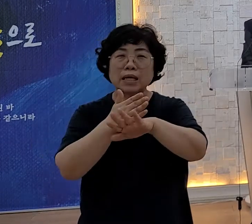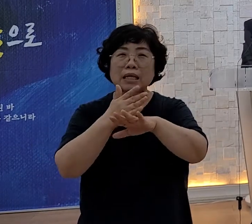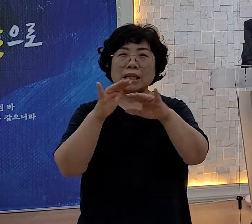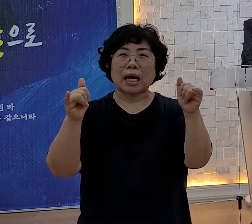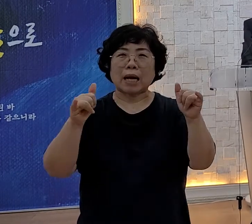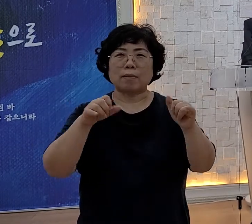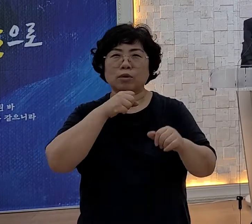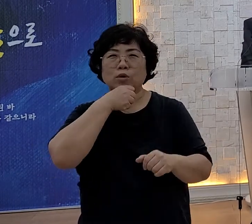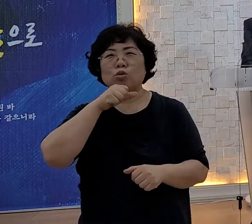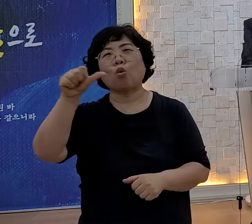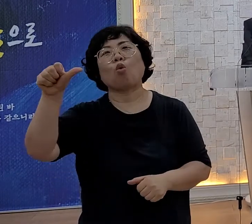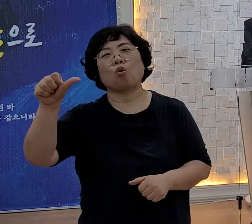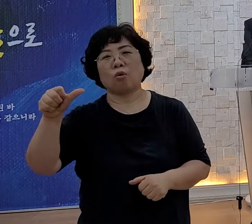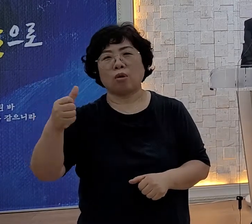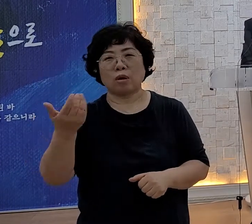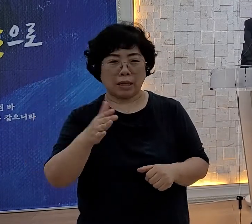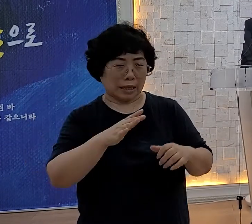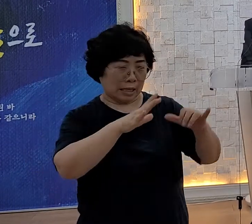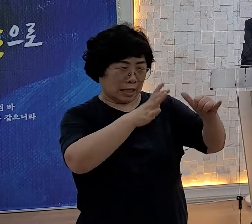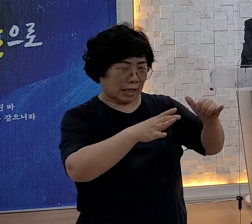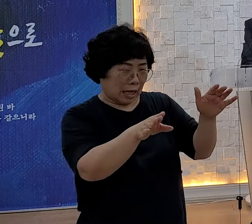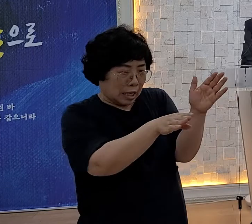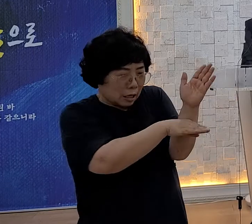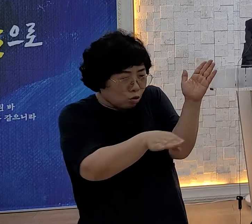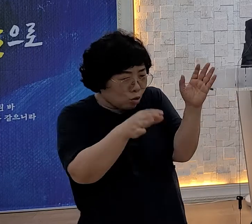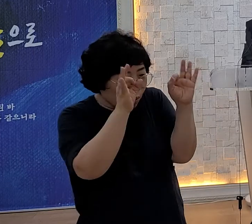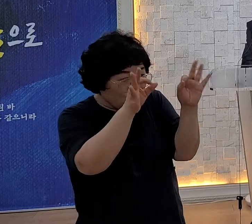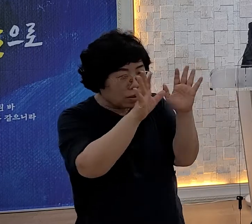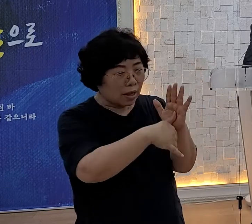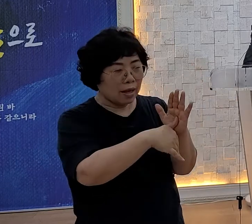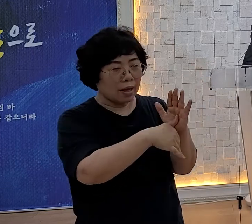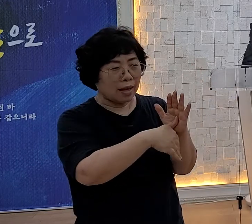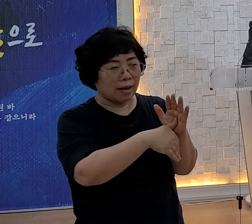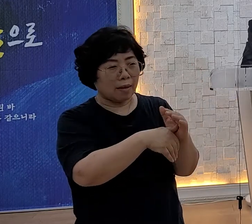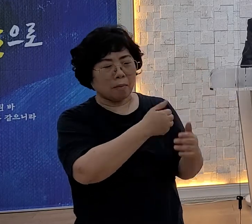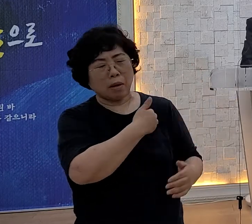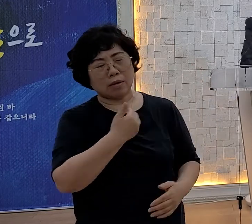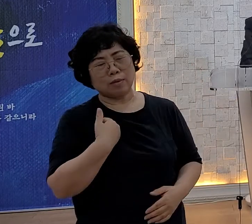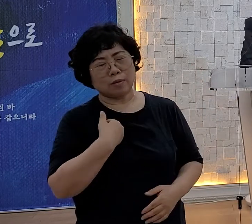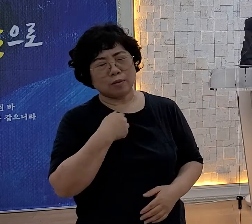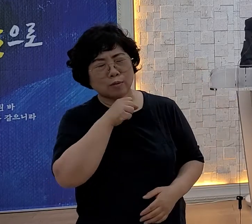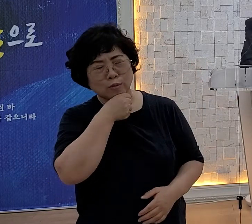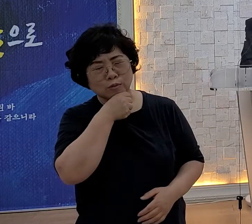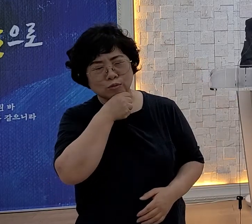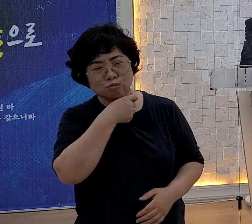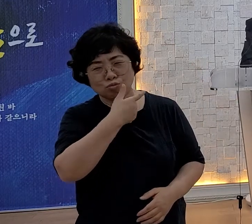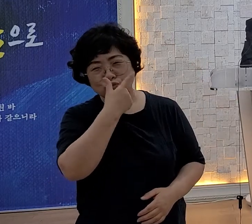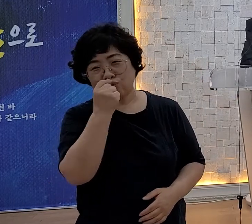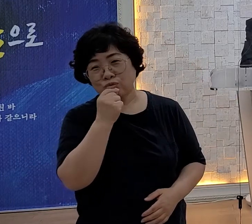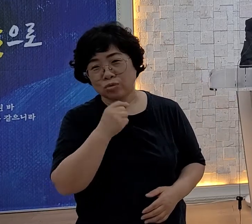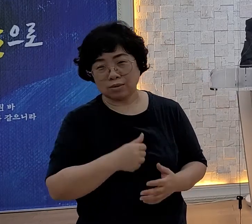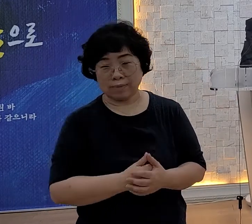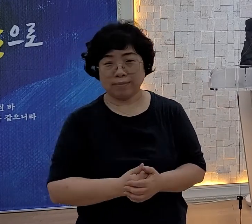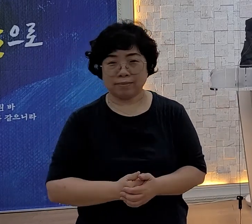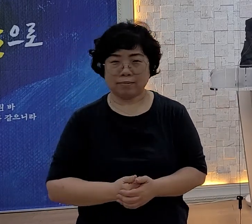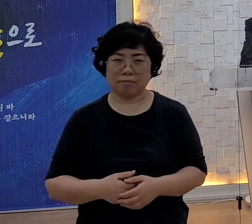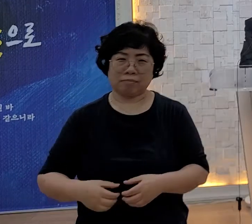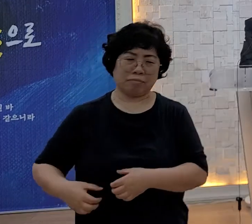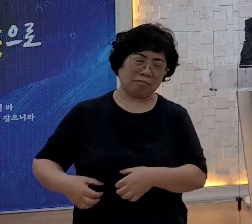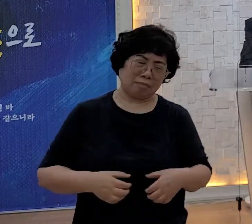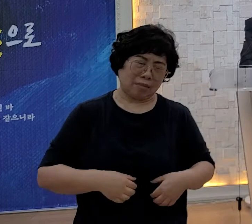세상적인 관점으로만 나를 평가하게 되면 이 만족하다고 말하기가 참 주저스럽지 않을까 이런 생각을 해보게